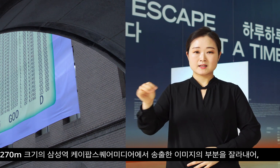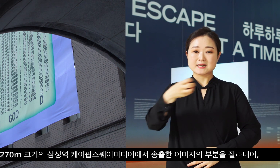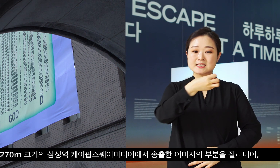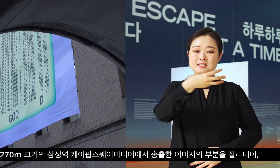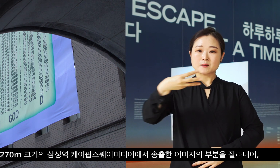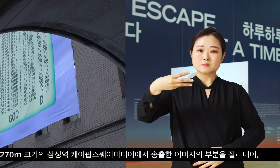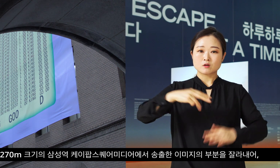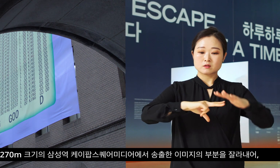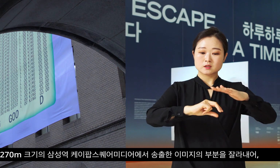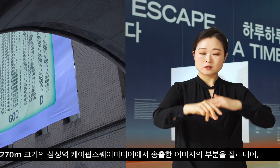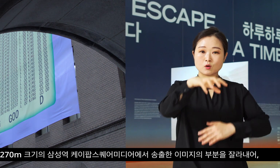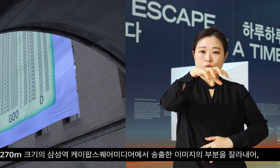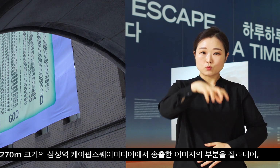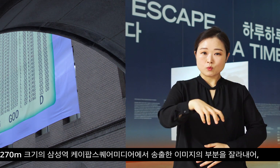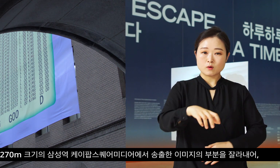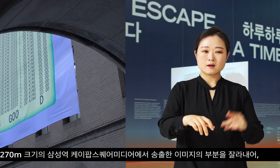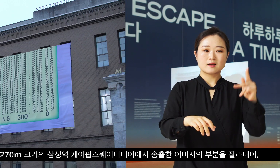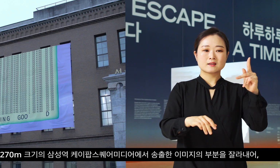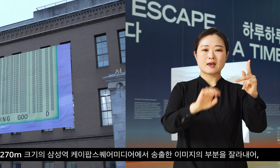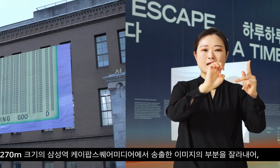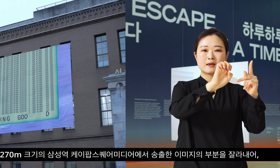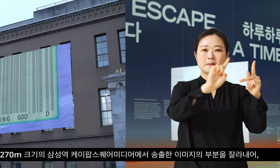삼성역 K-팝 스퀘어 미디어에서 송출한